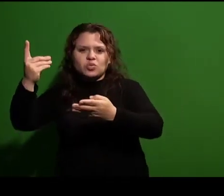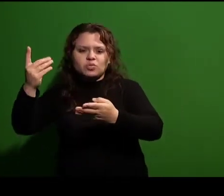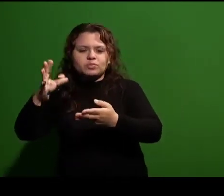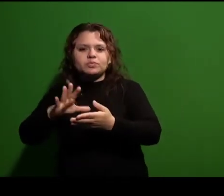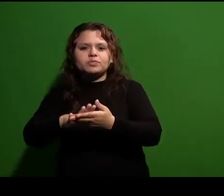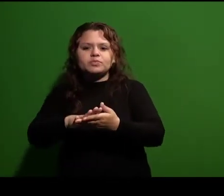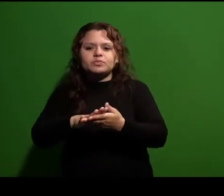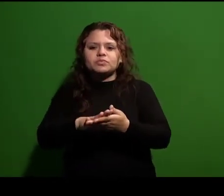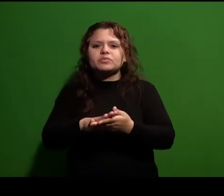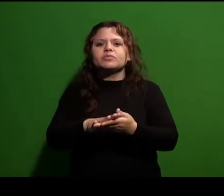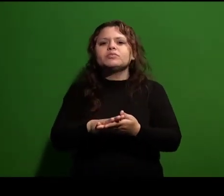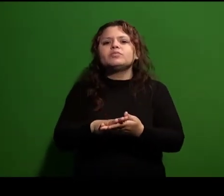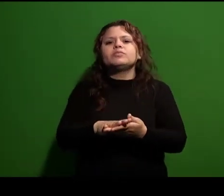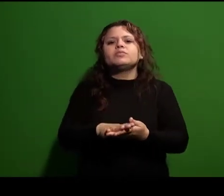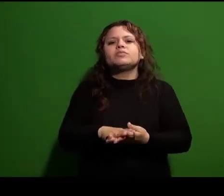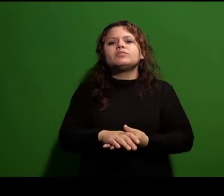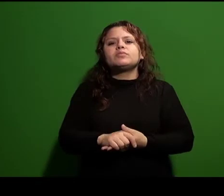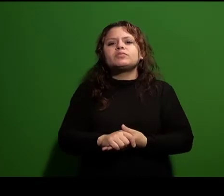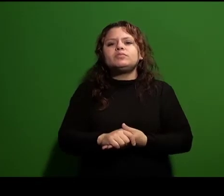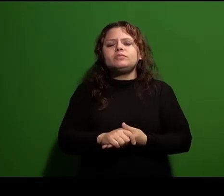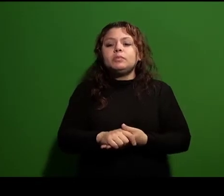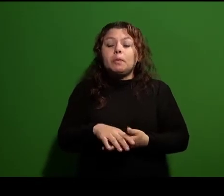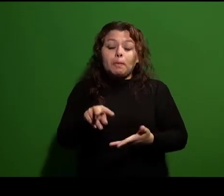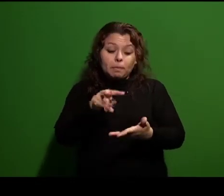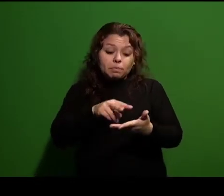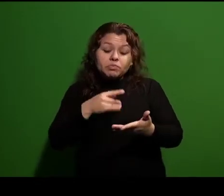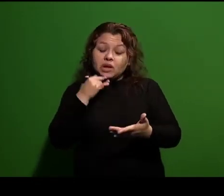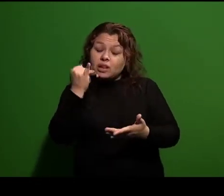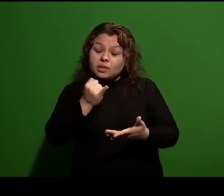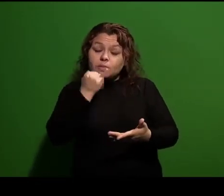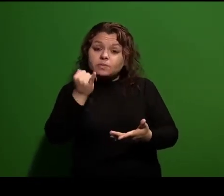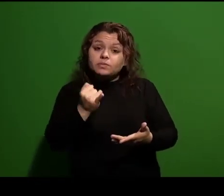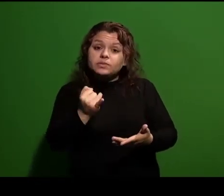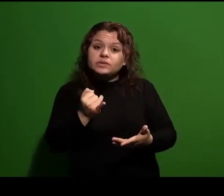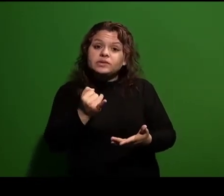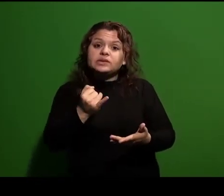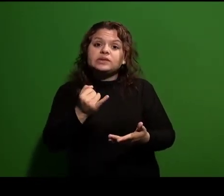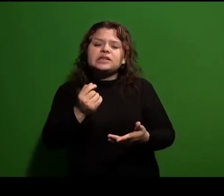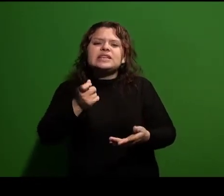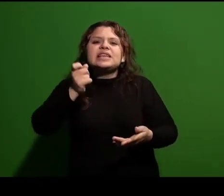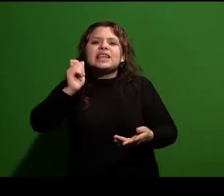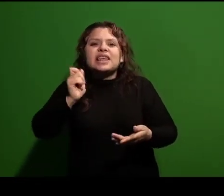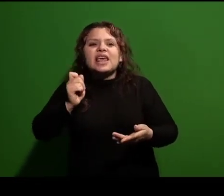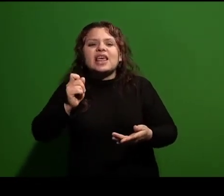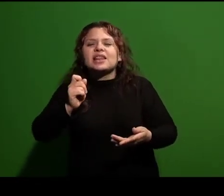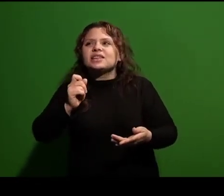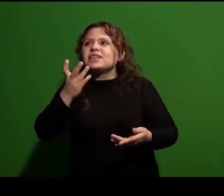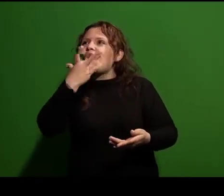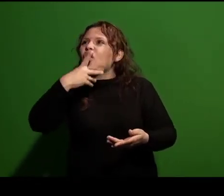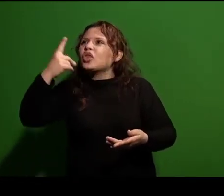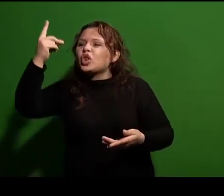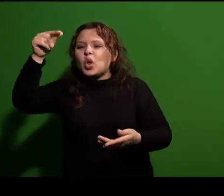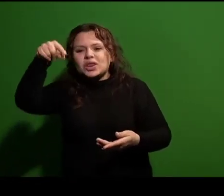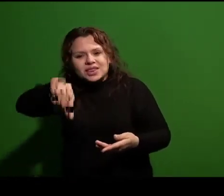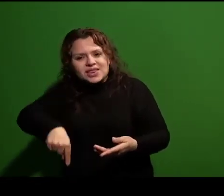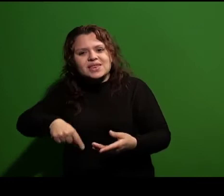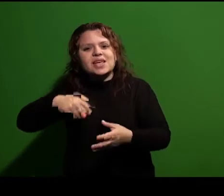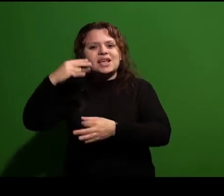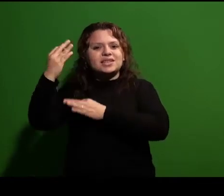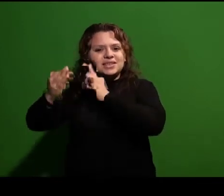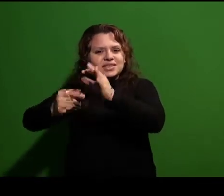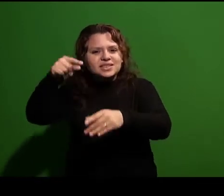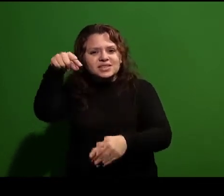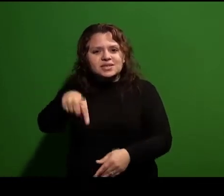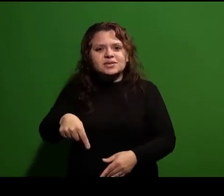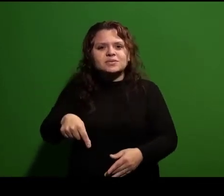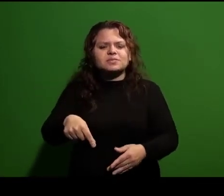ciegos. Mateo 23:24. Pablo escribe a la iglesia de Corinto acerca de quién es el Dios